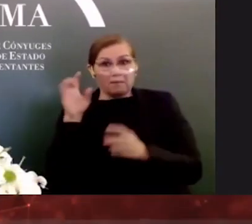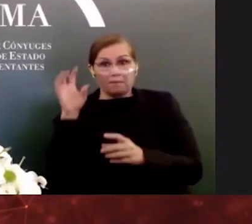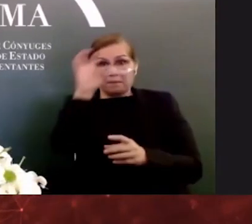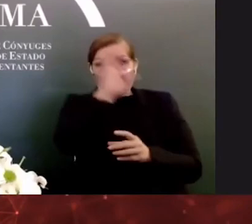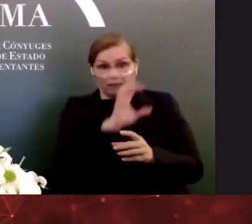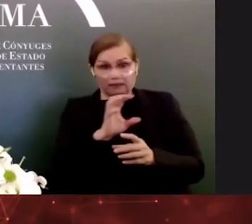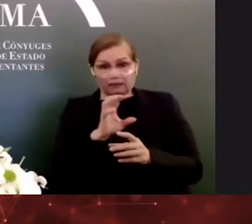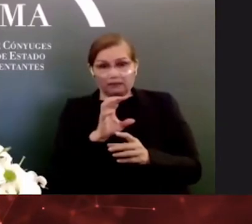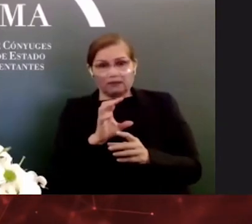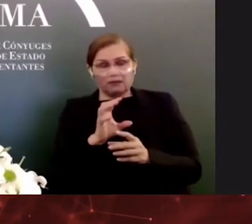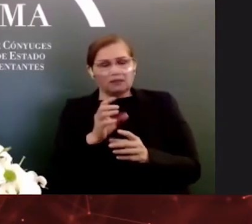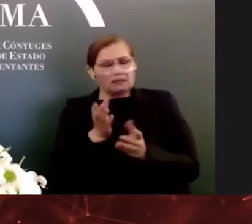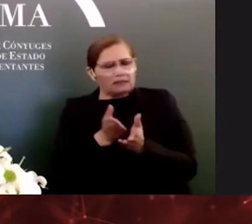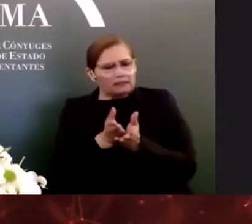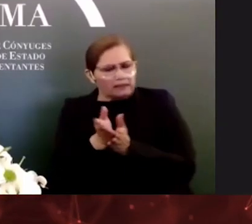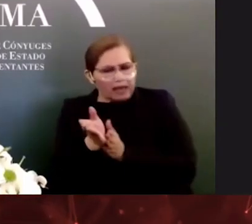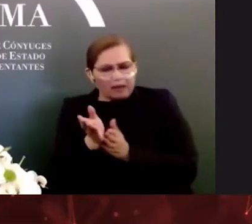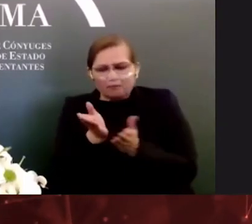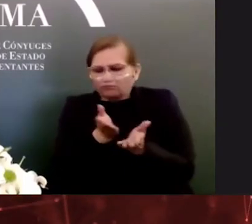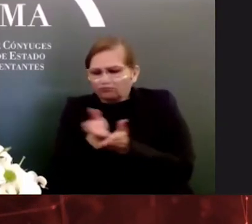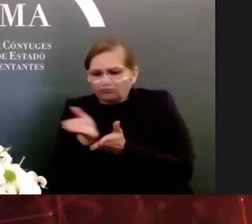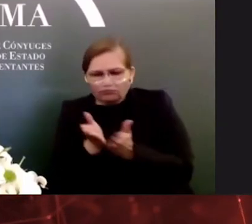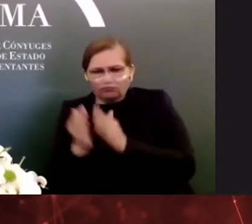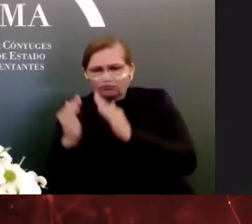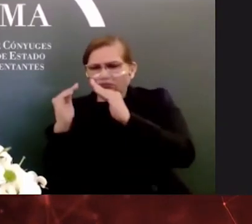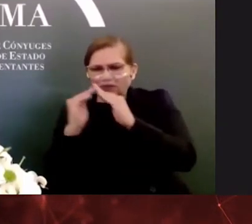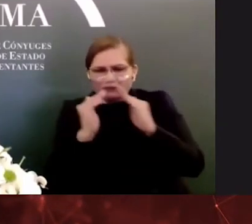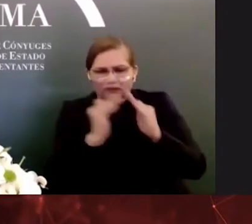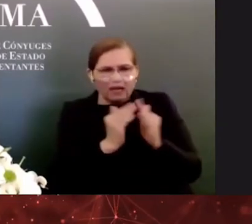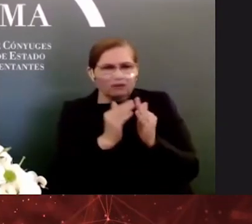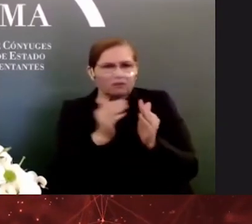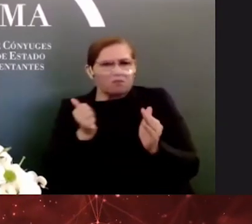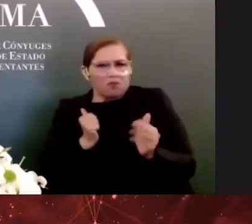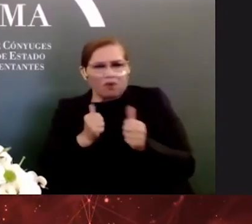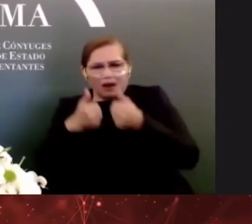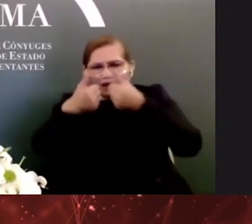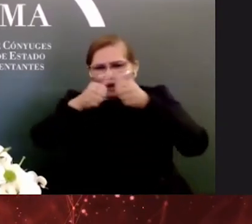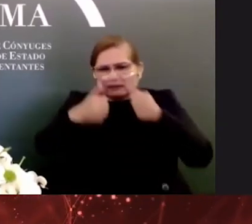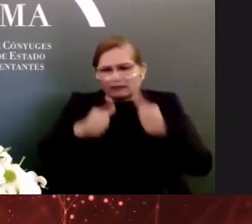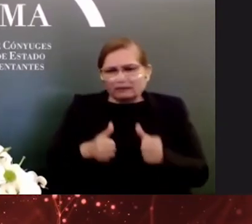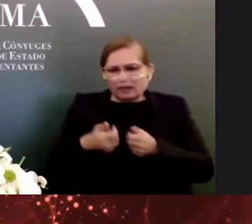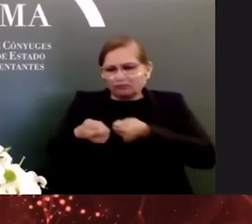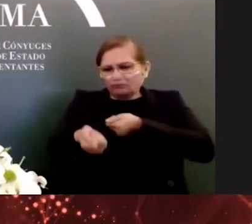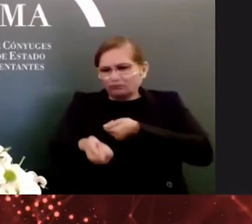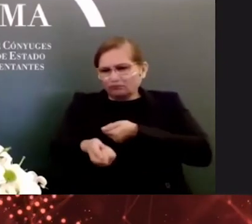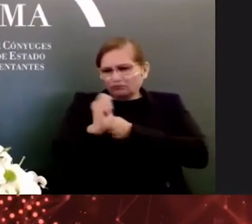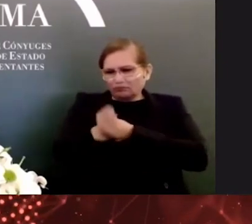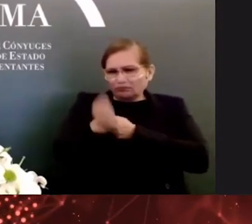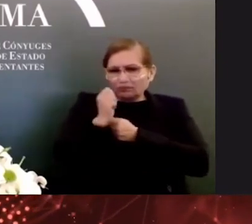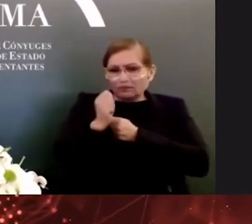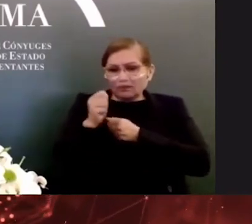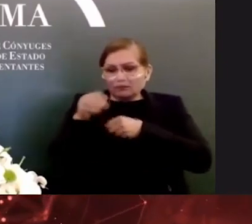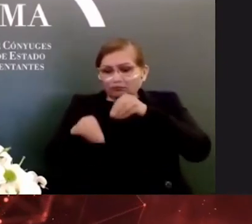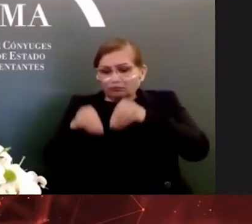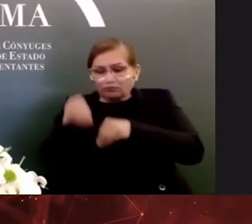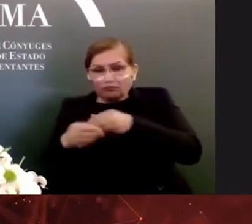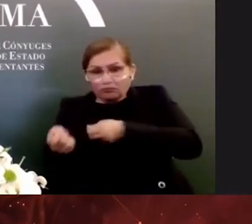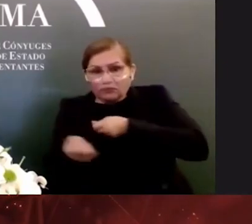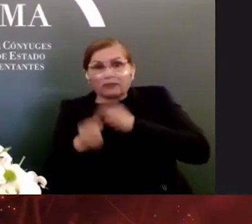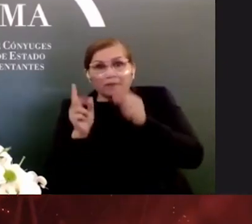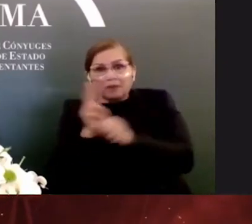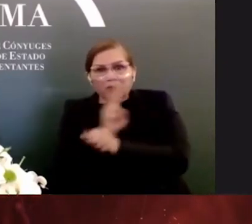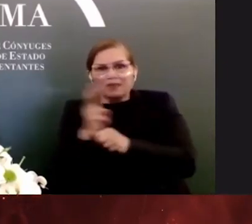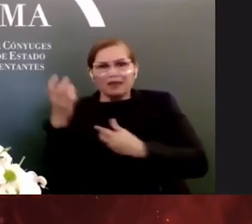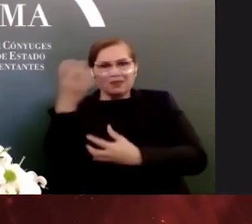países, sosteniendo sus hogares, tales como artesanas, pescadoras, pequeñas agricultoras y